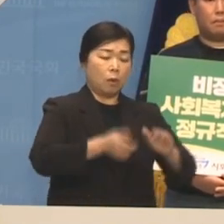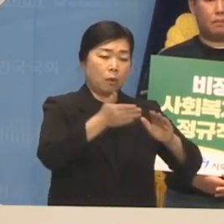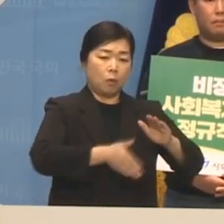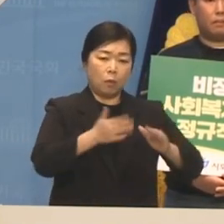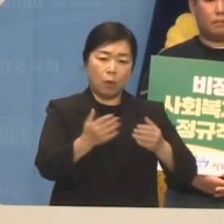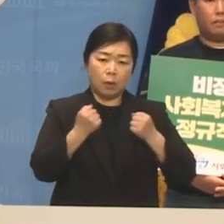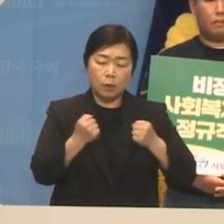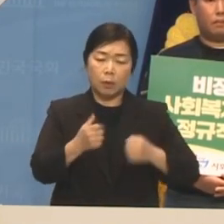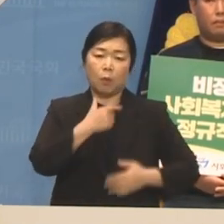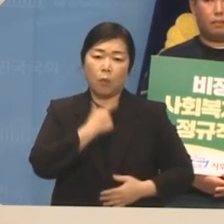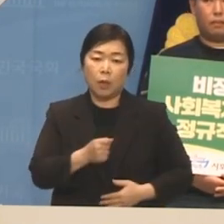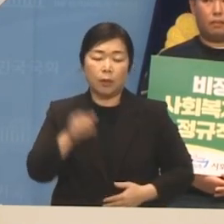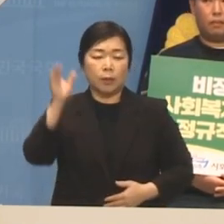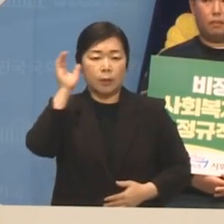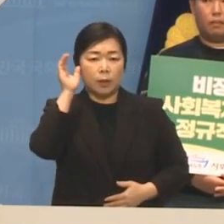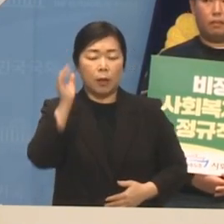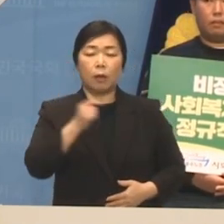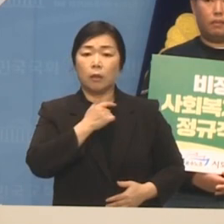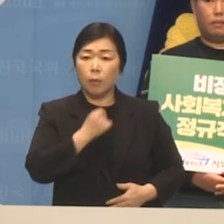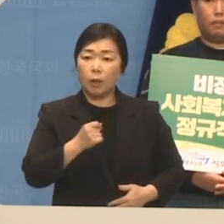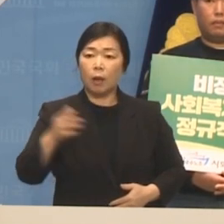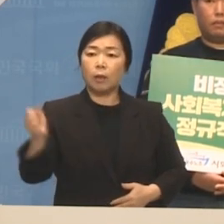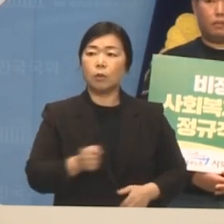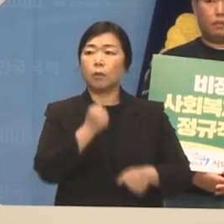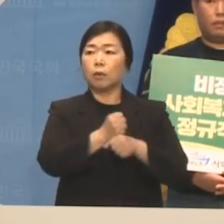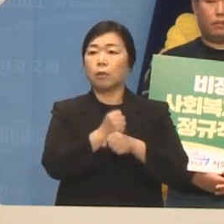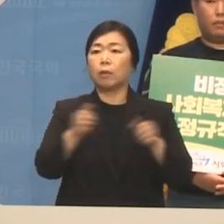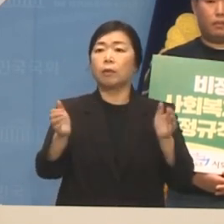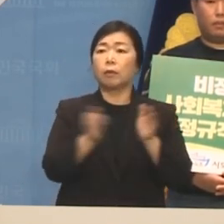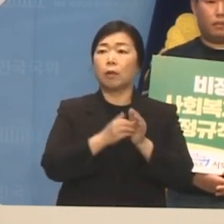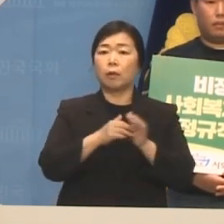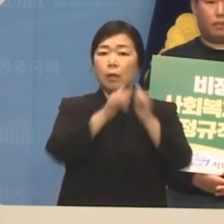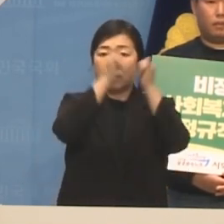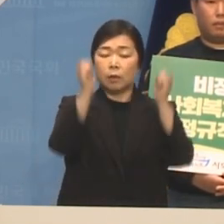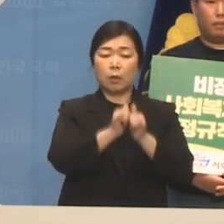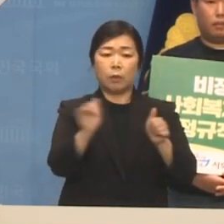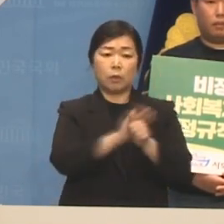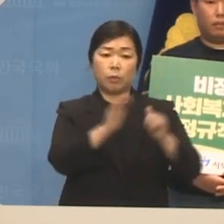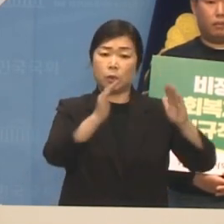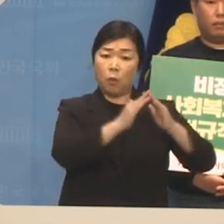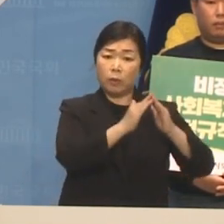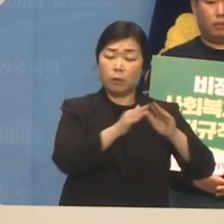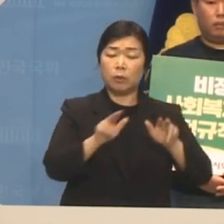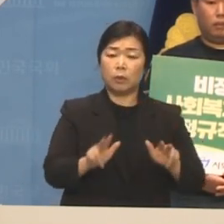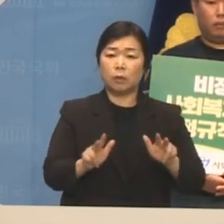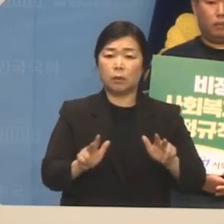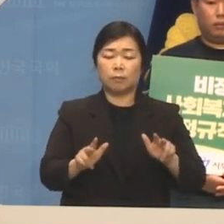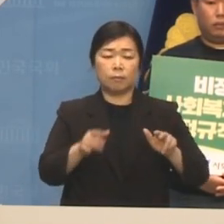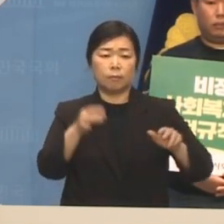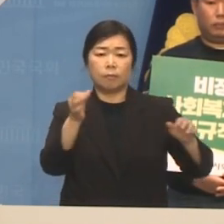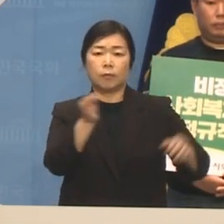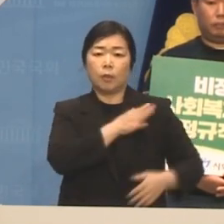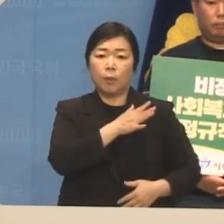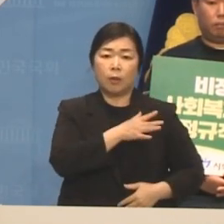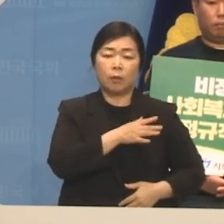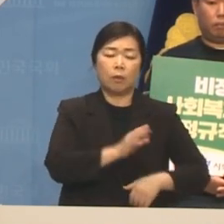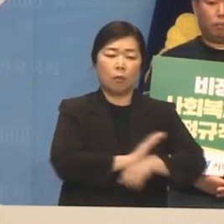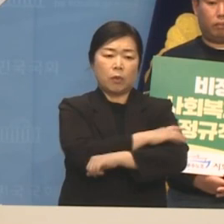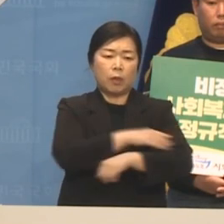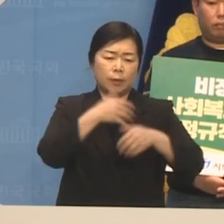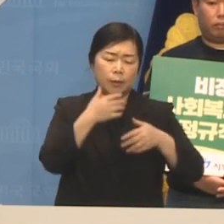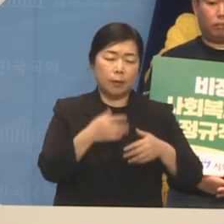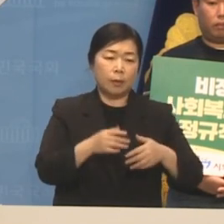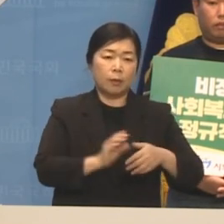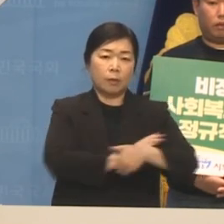안녕을 바라는 기대와 희망으로 건립된 사회서비스원마저 이제 재벌과 권력에 약한